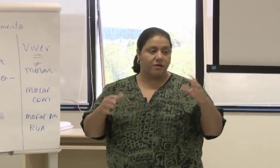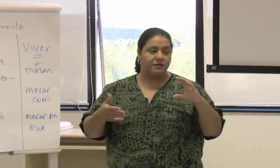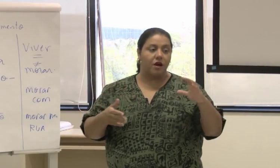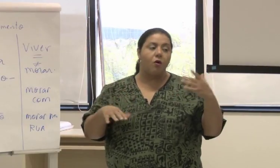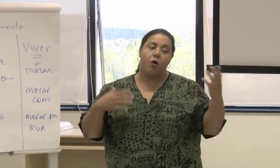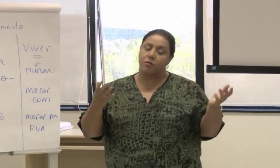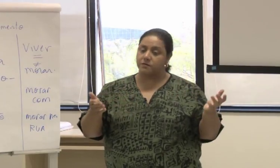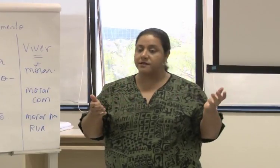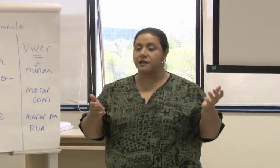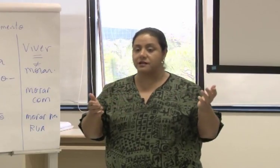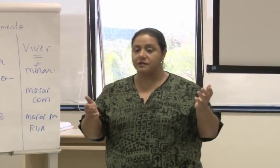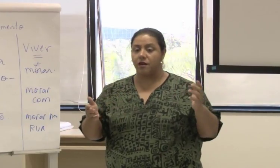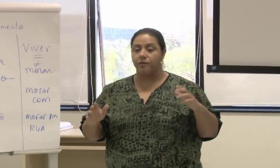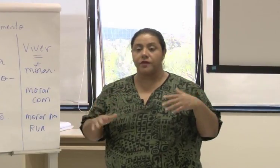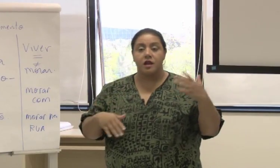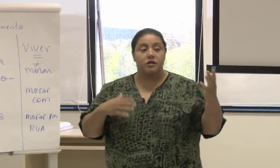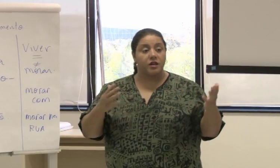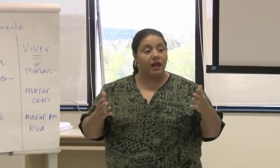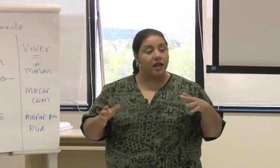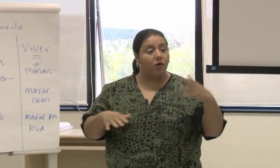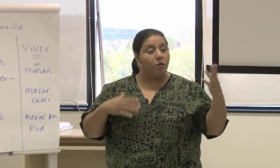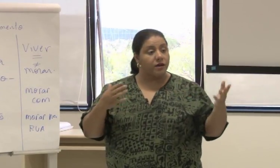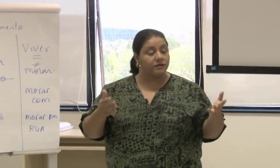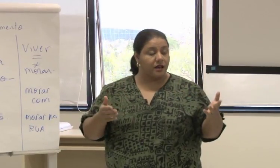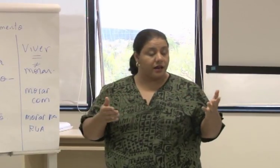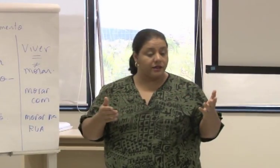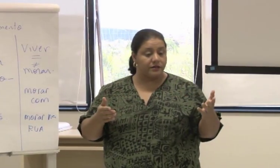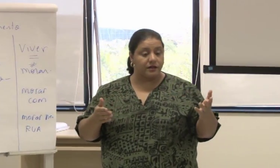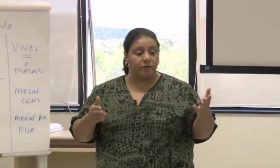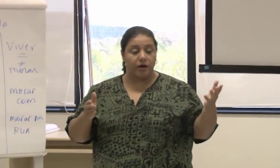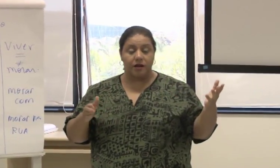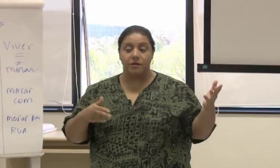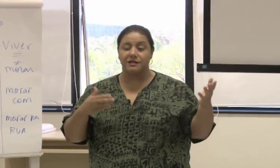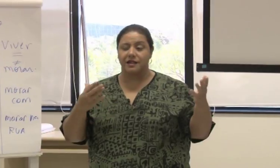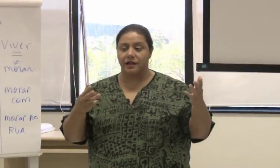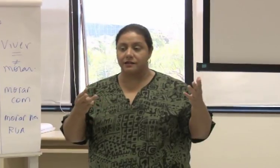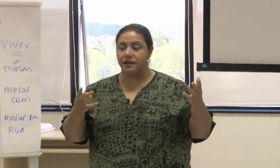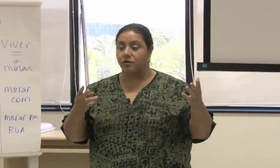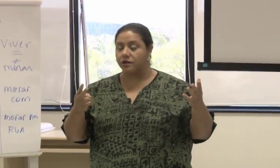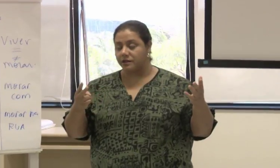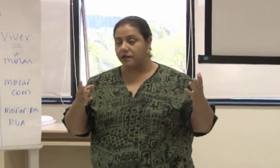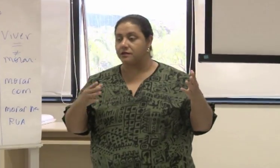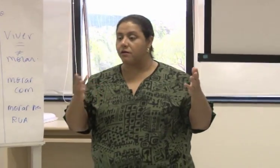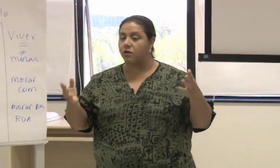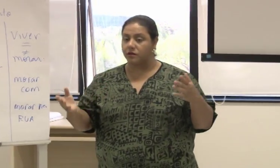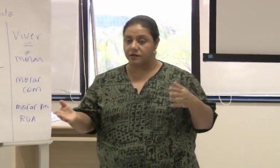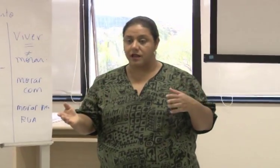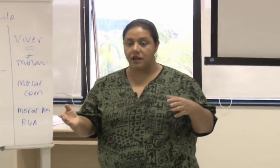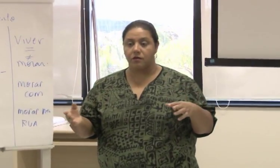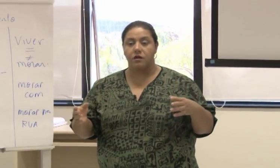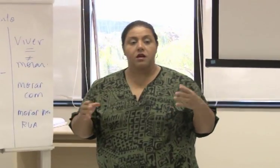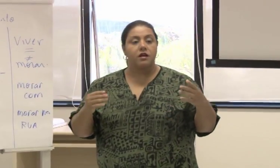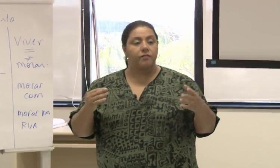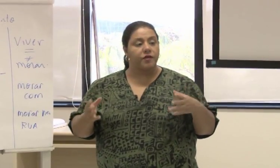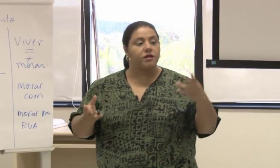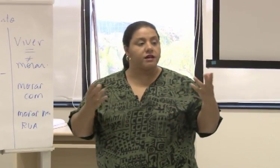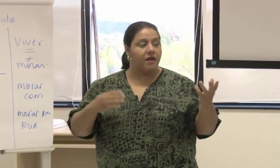formação ou uma especialização. Só que aí, como o ProLibras 2 deles não aconteceram, então a ideia é